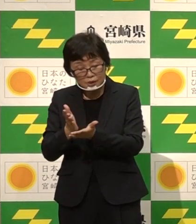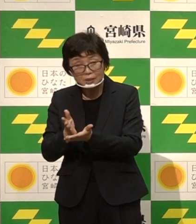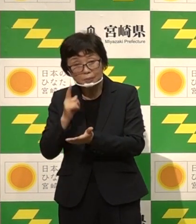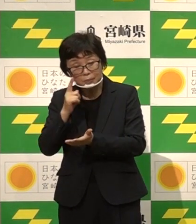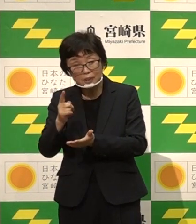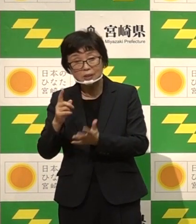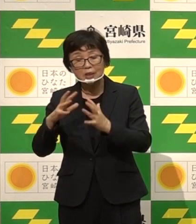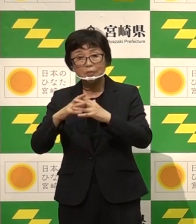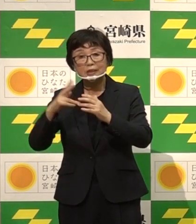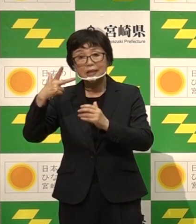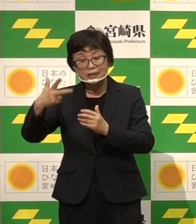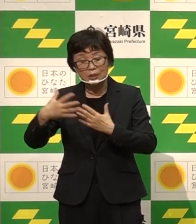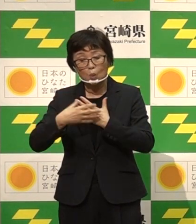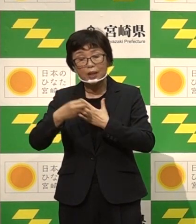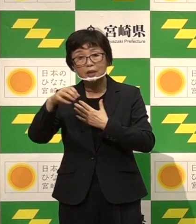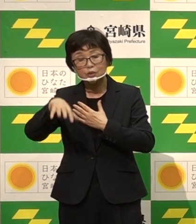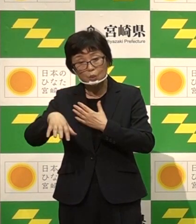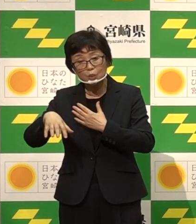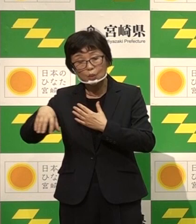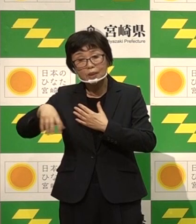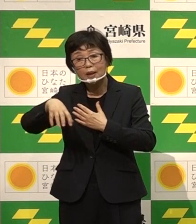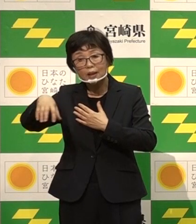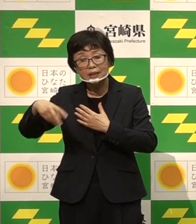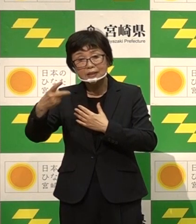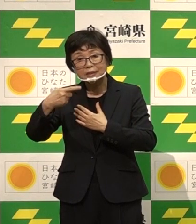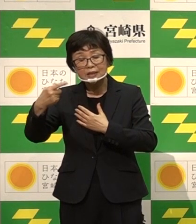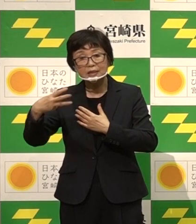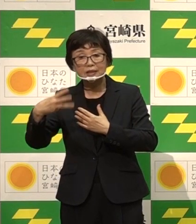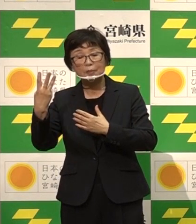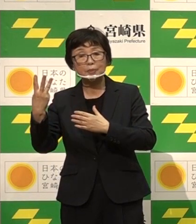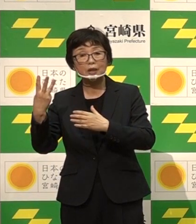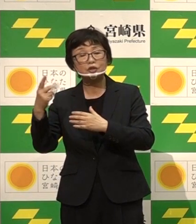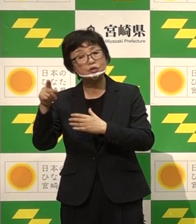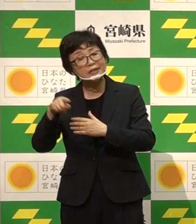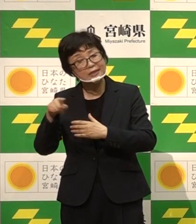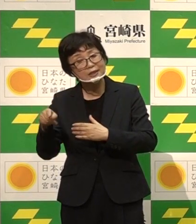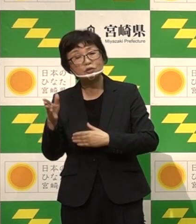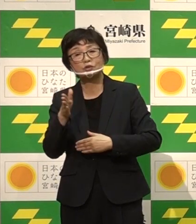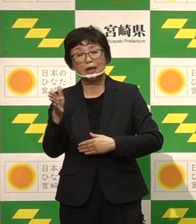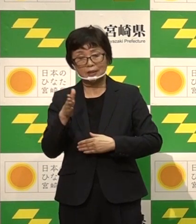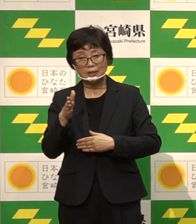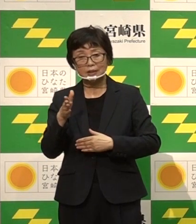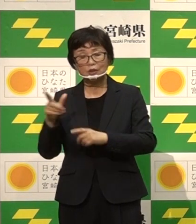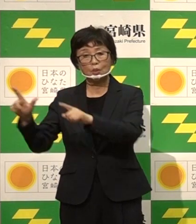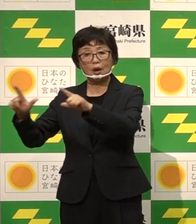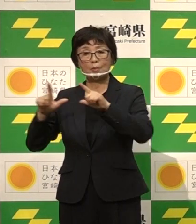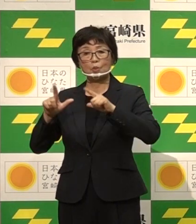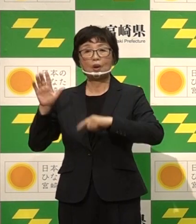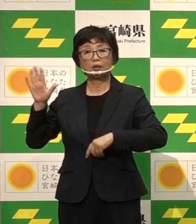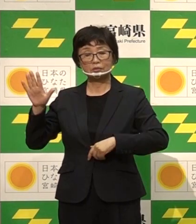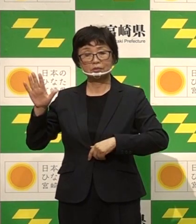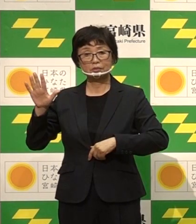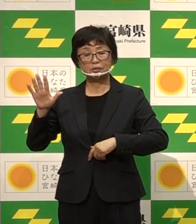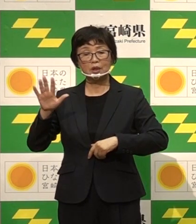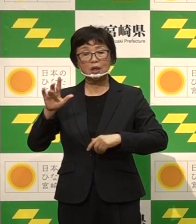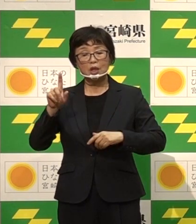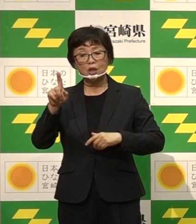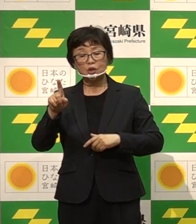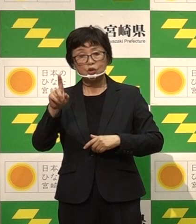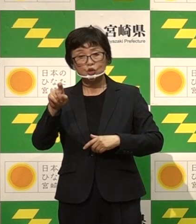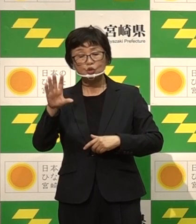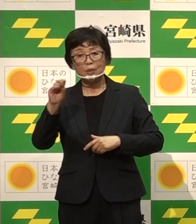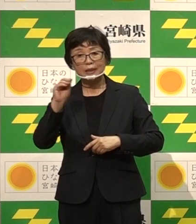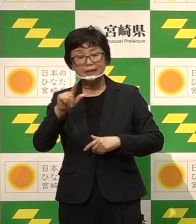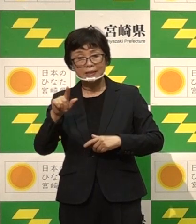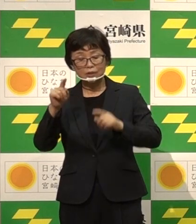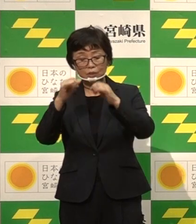宮崎市保健所管内が今日1300人弱ということで、この10万人当たりの感染者数も